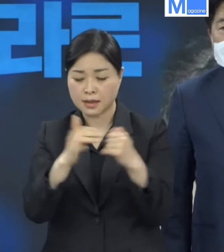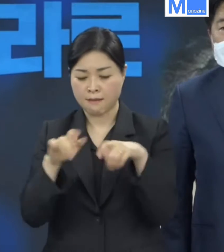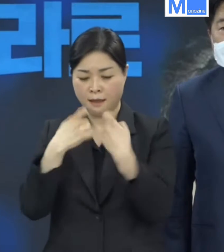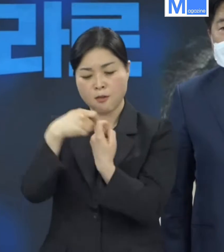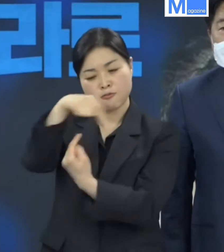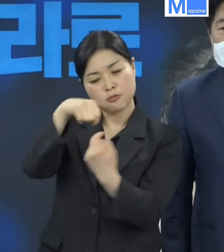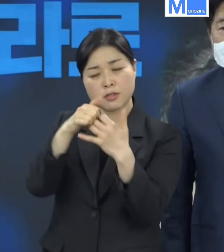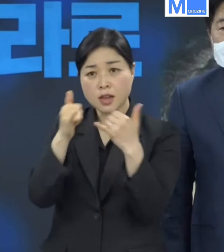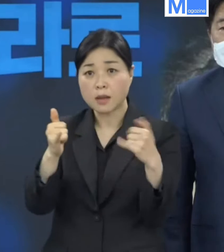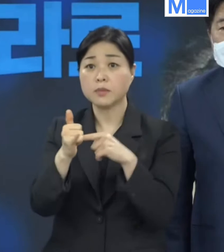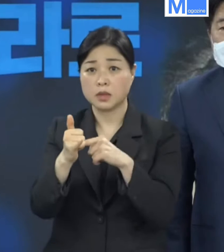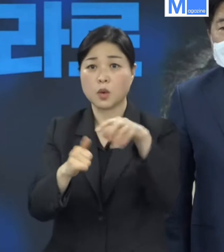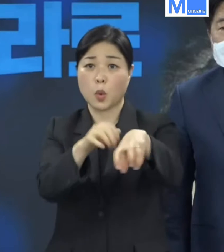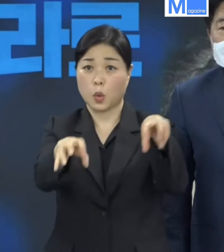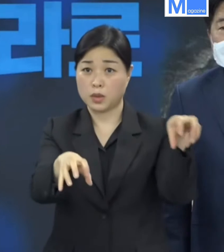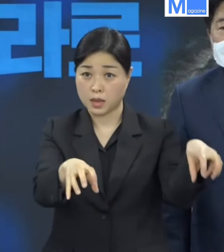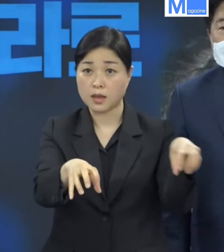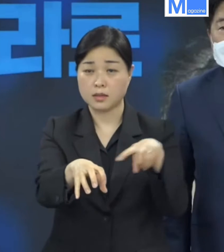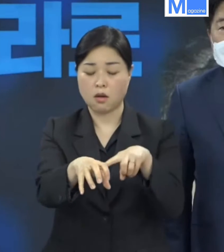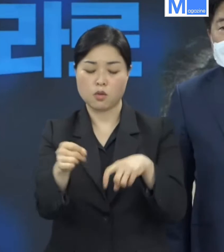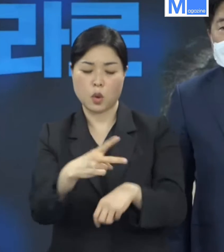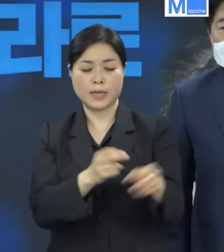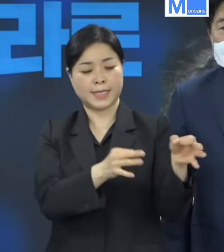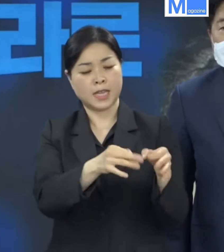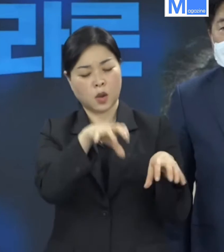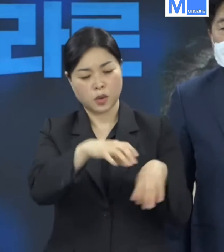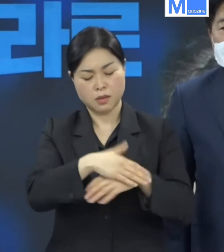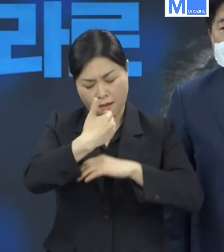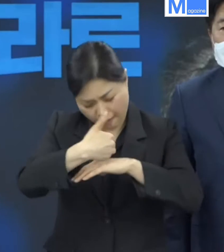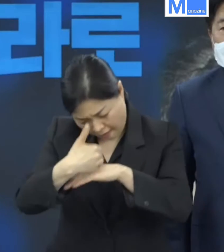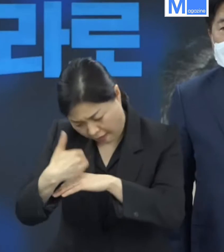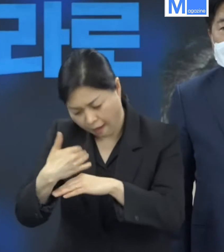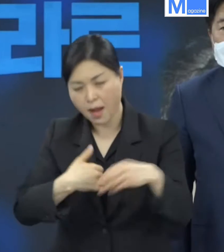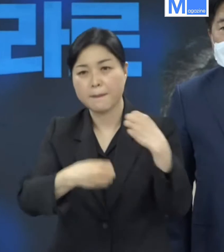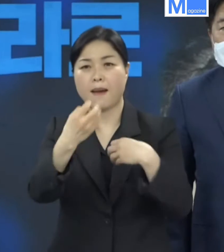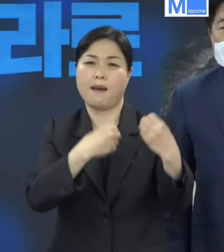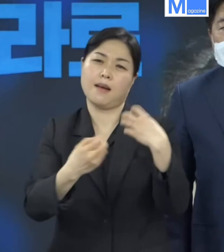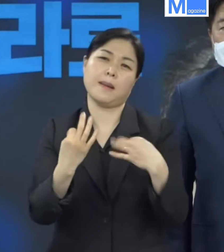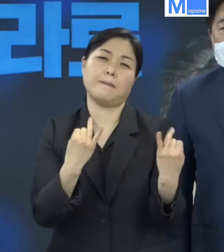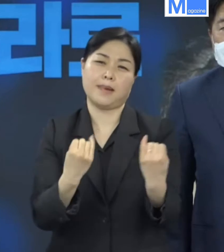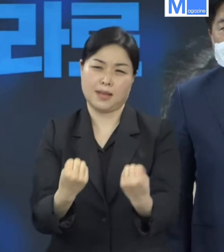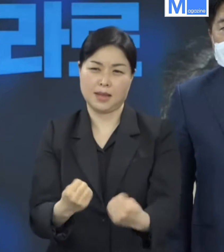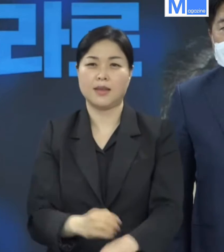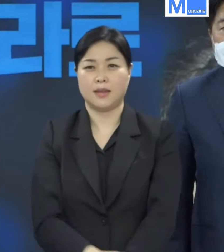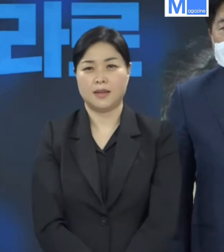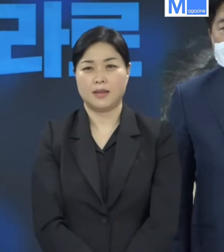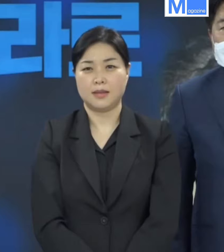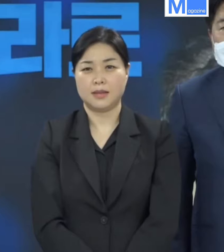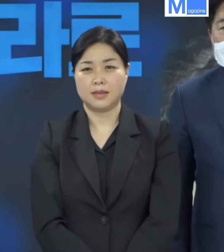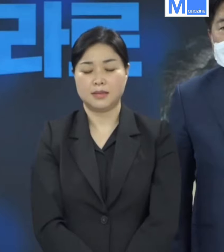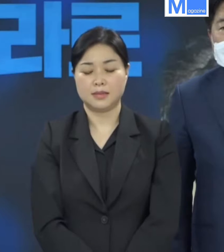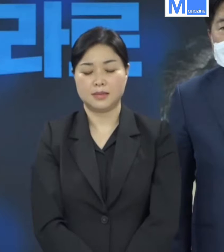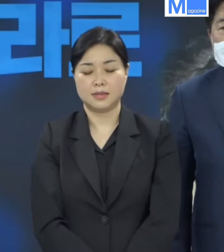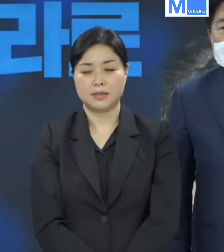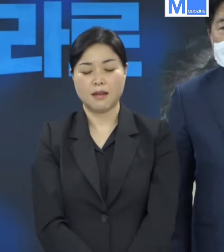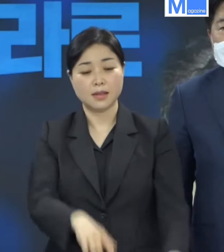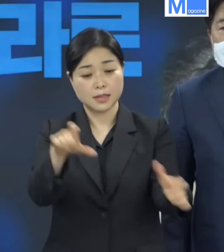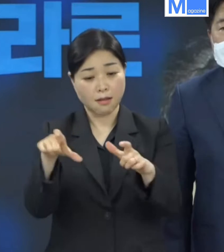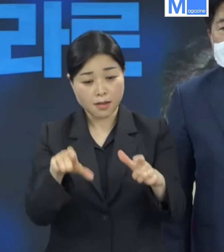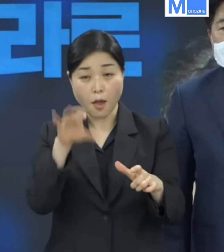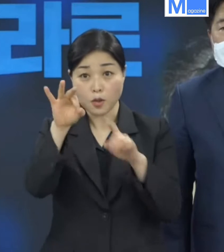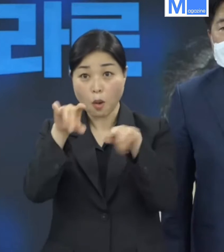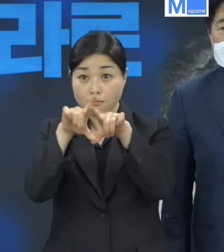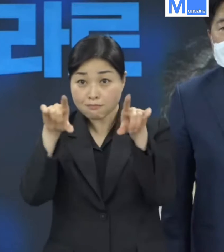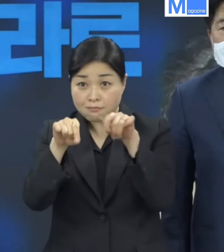여러분들께서 현장에서 또 시장에서 고맙다는 말씀을 참으로 많이 해주셨습니다. 지역화폐